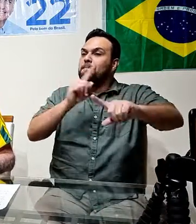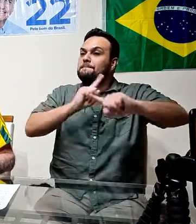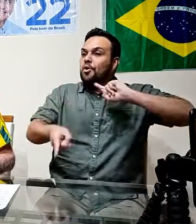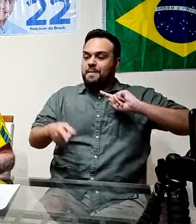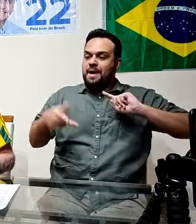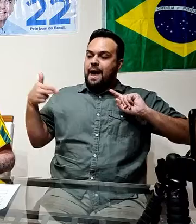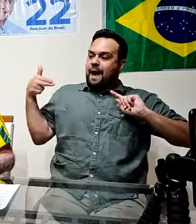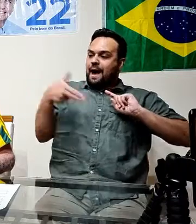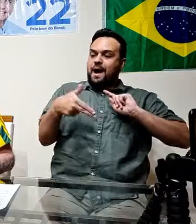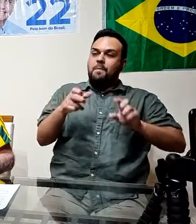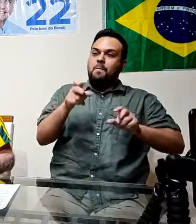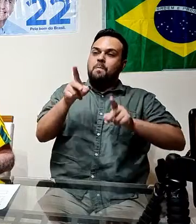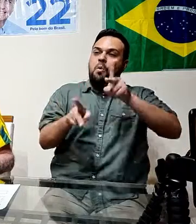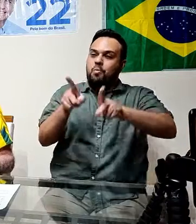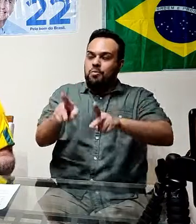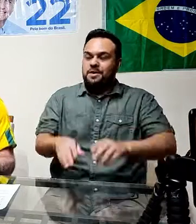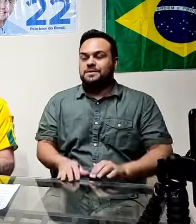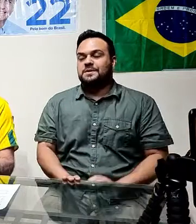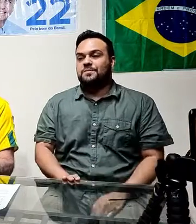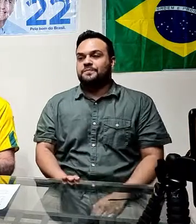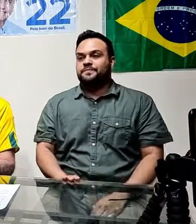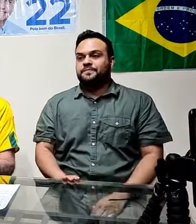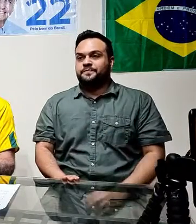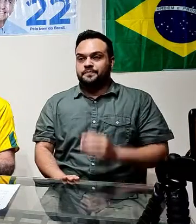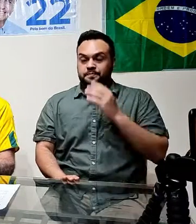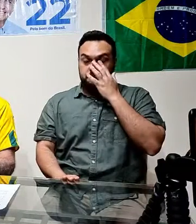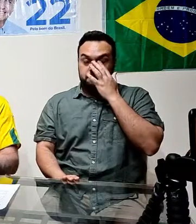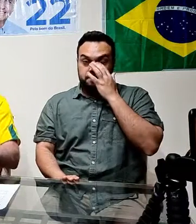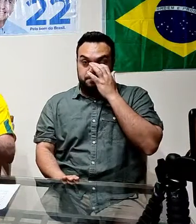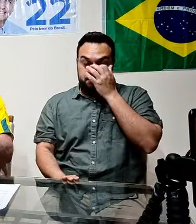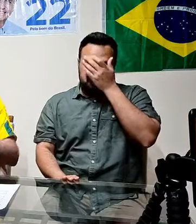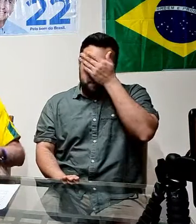desarmamento da população civil.